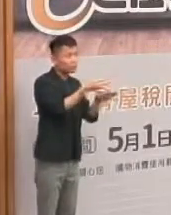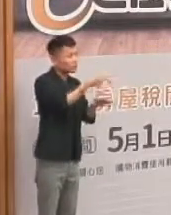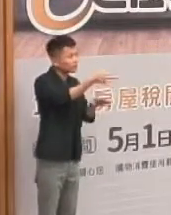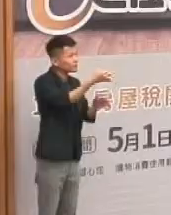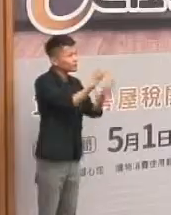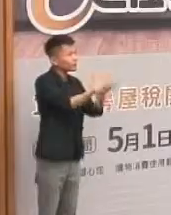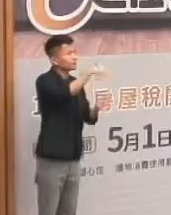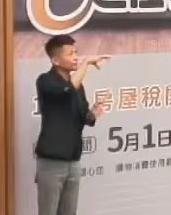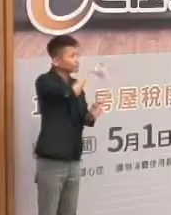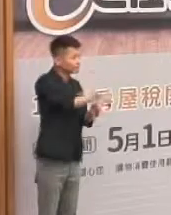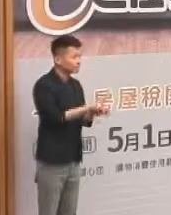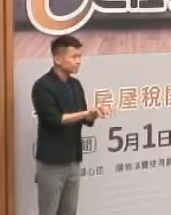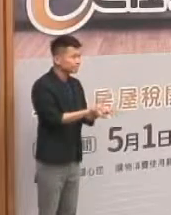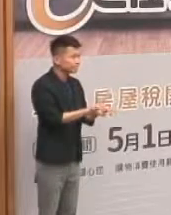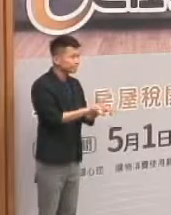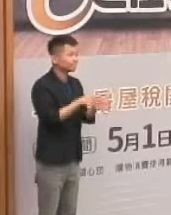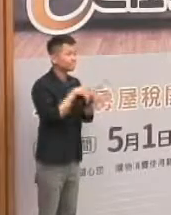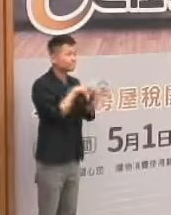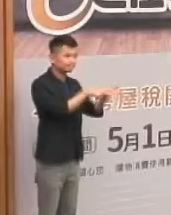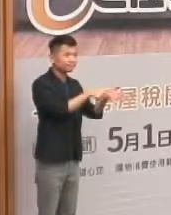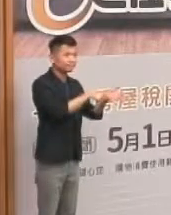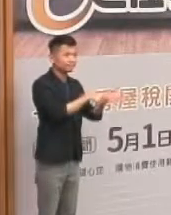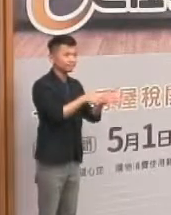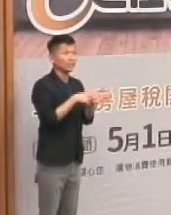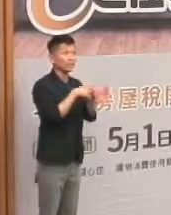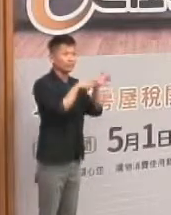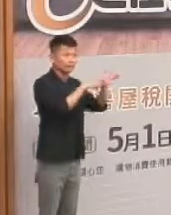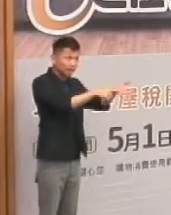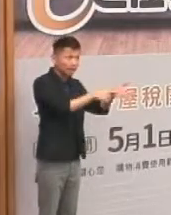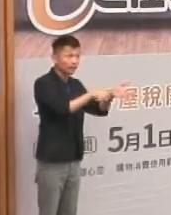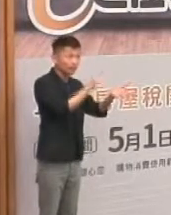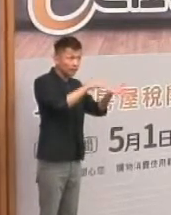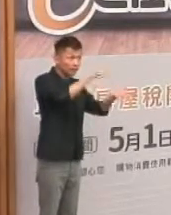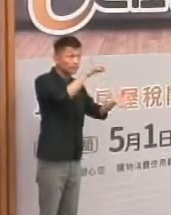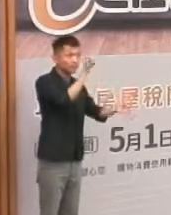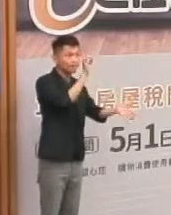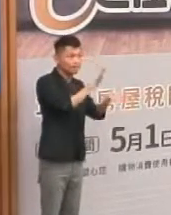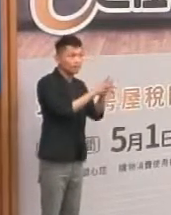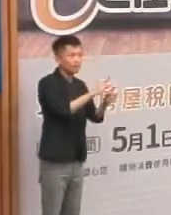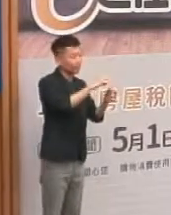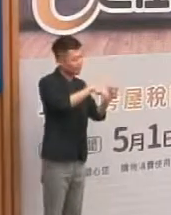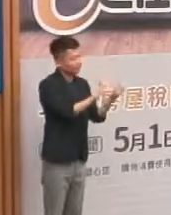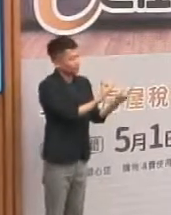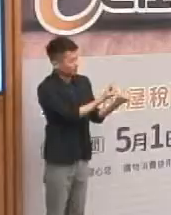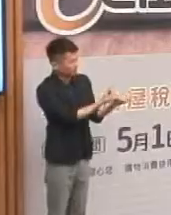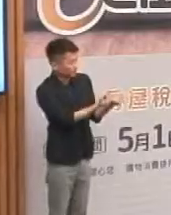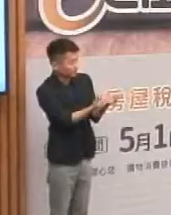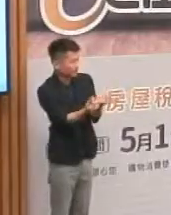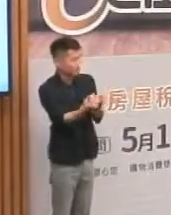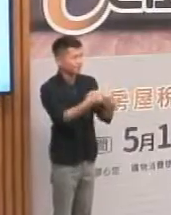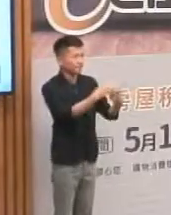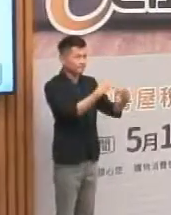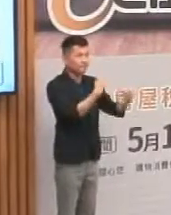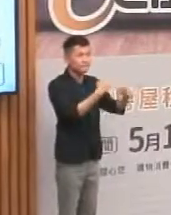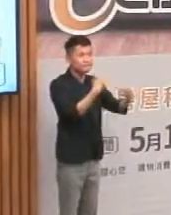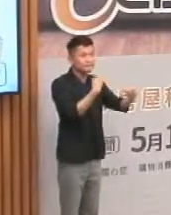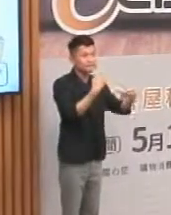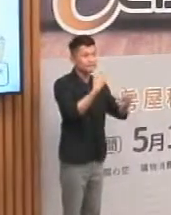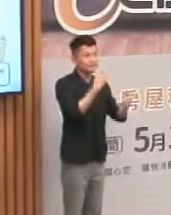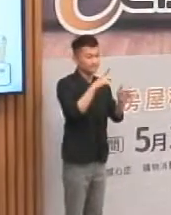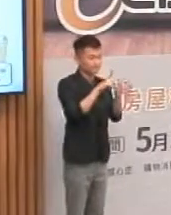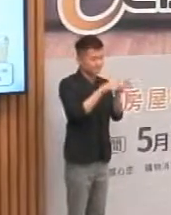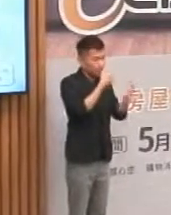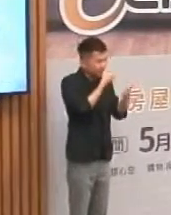平台里面去申请，而且申请一次就是年年都会用这个途径寄给大家，爱也节省大家的时